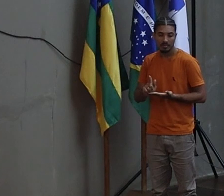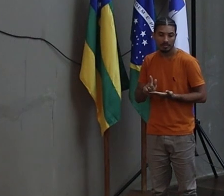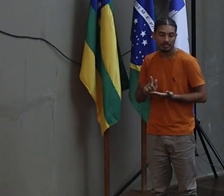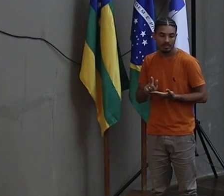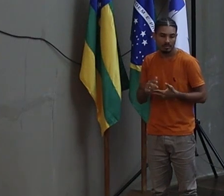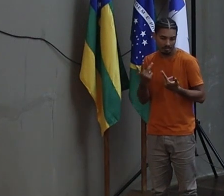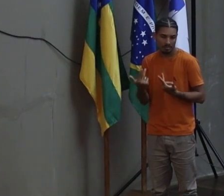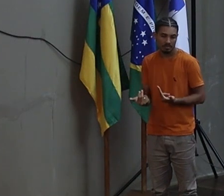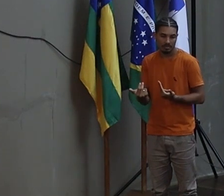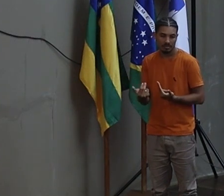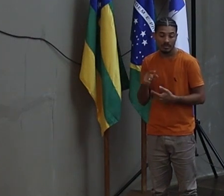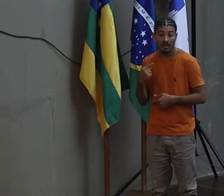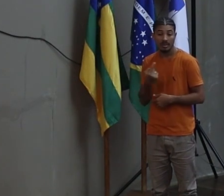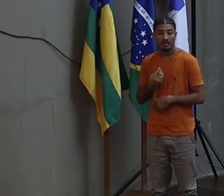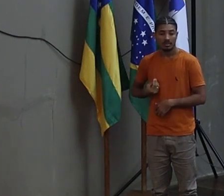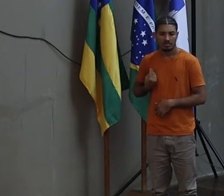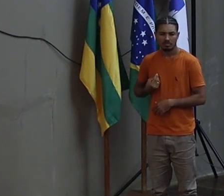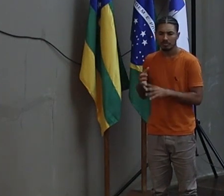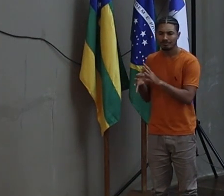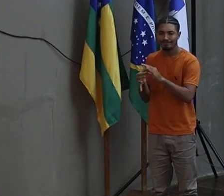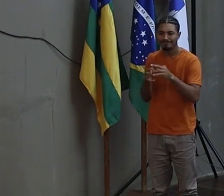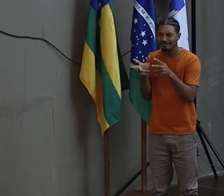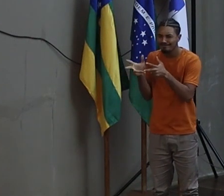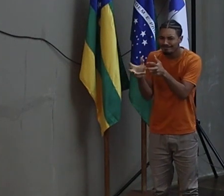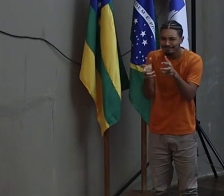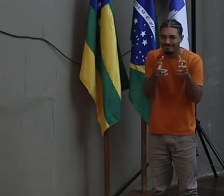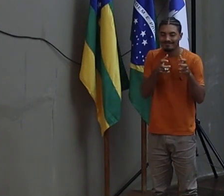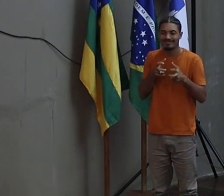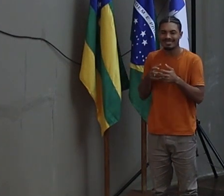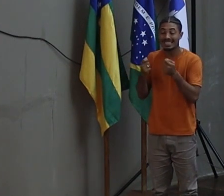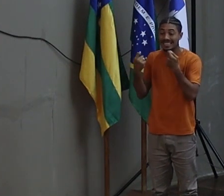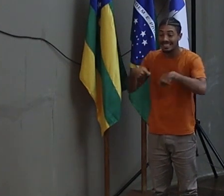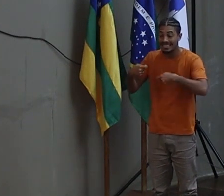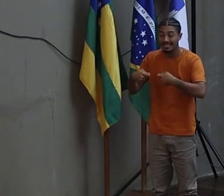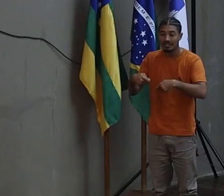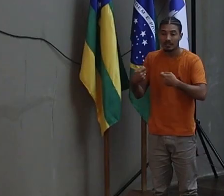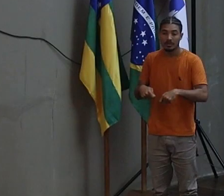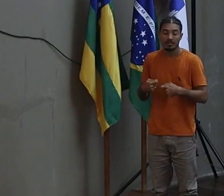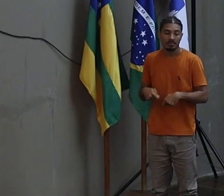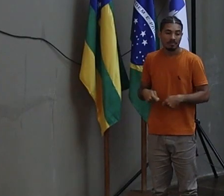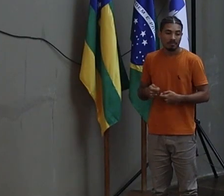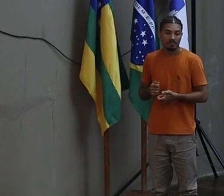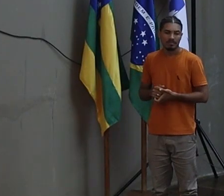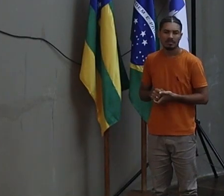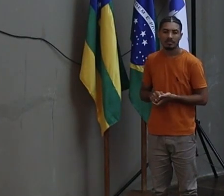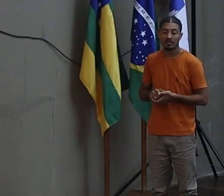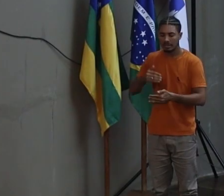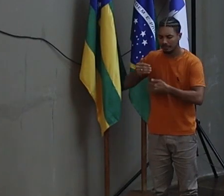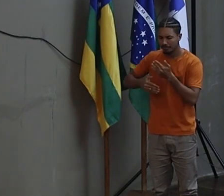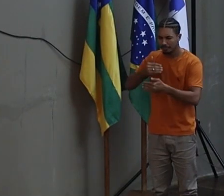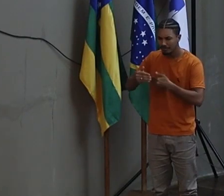né? Então, nós estávamos ali naquele contexto percebendo a necessidade desse engajamento,